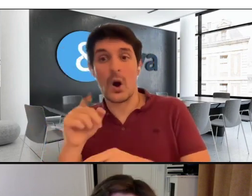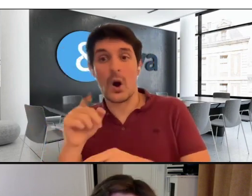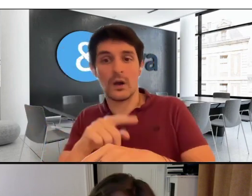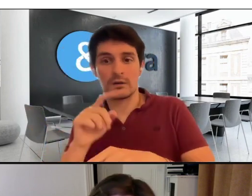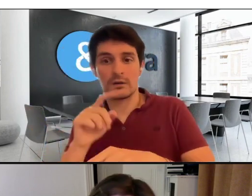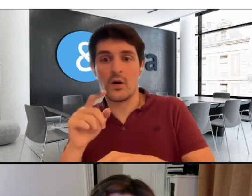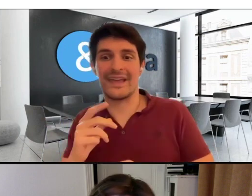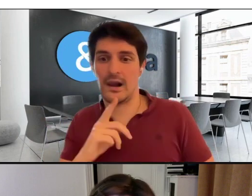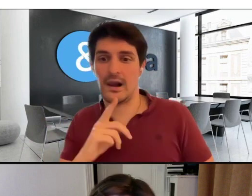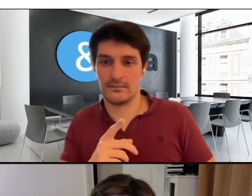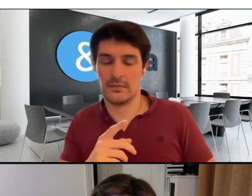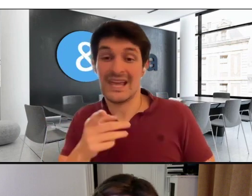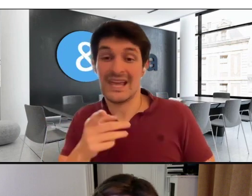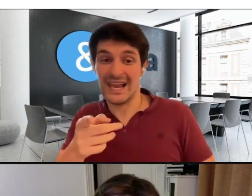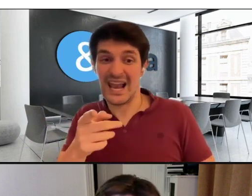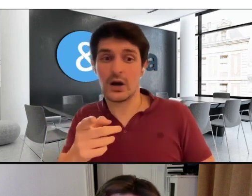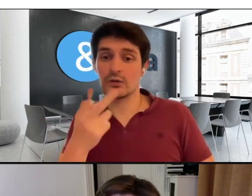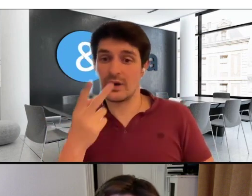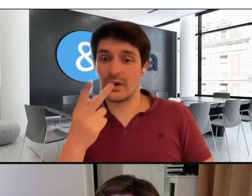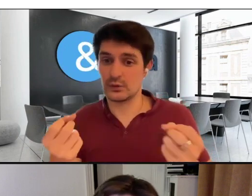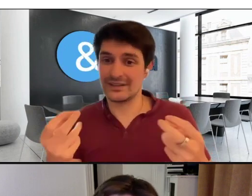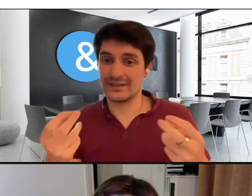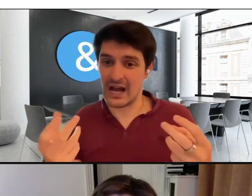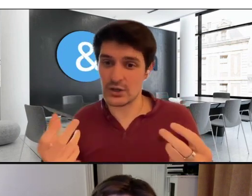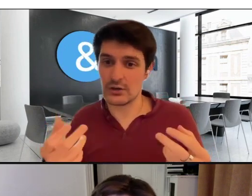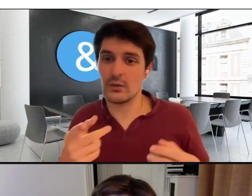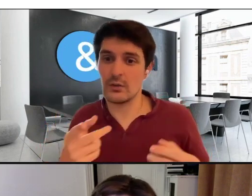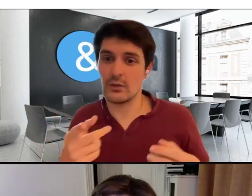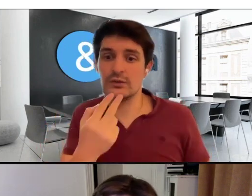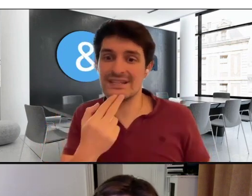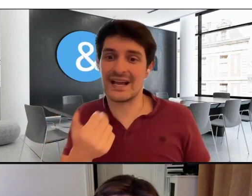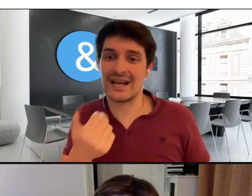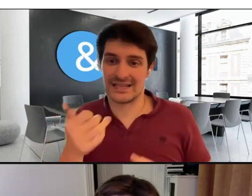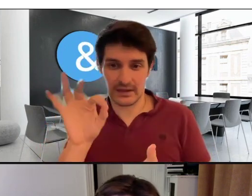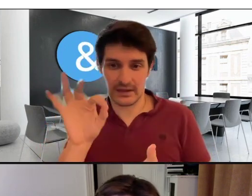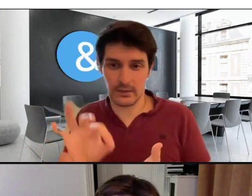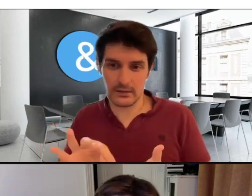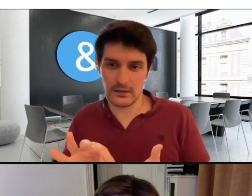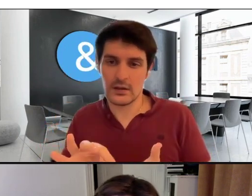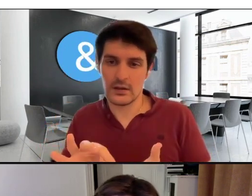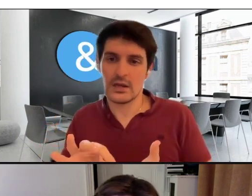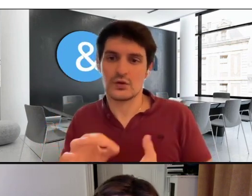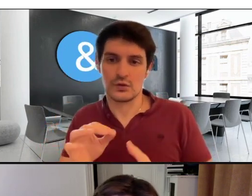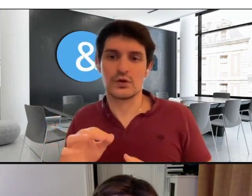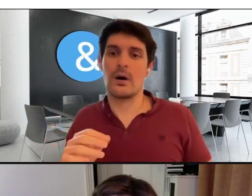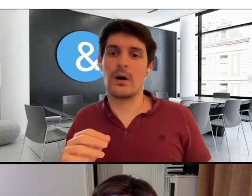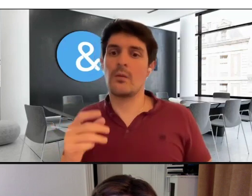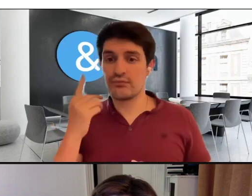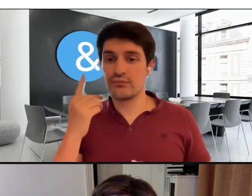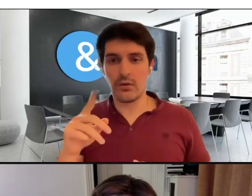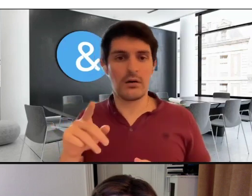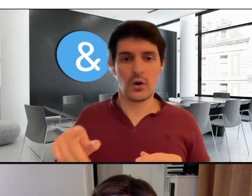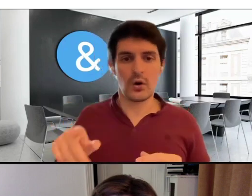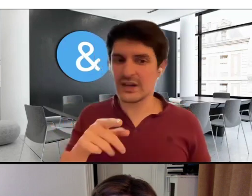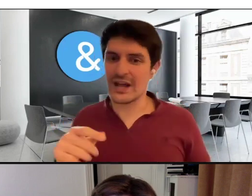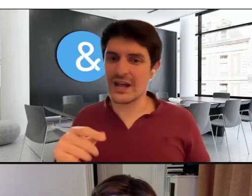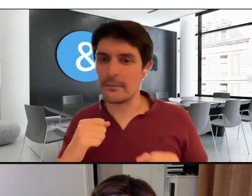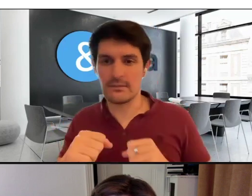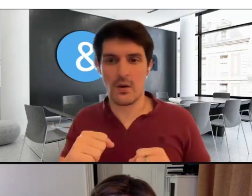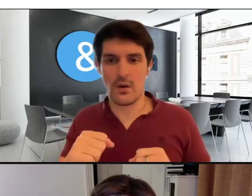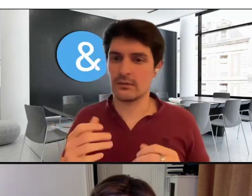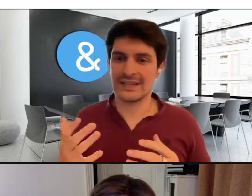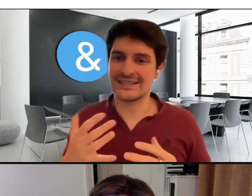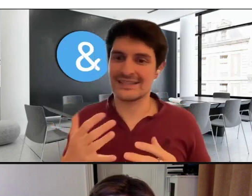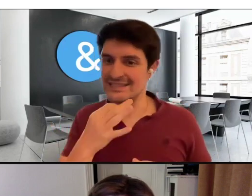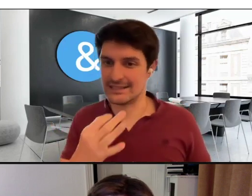en temps réel. Là, quand tu vois le filtrage, on utilise un scribe justement pour corriger rapidement